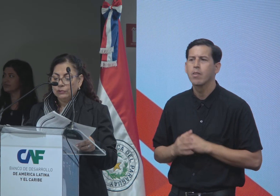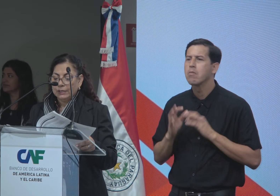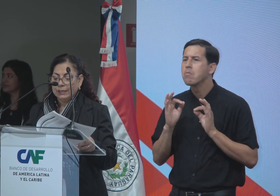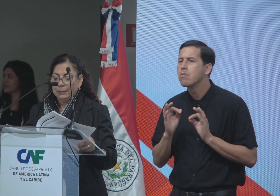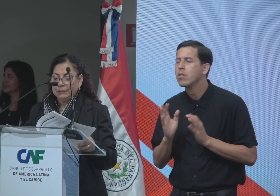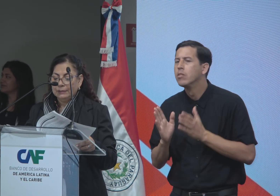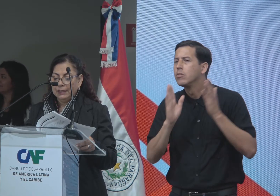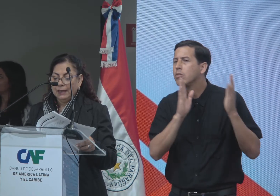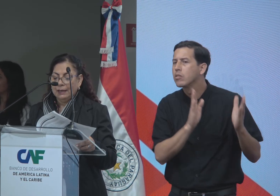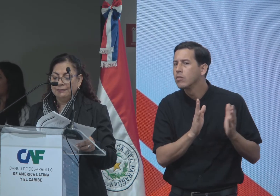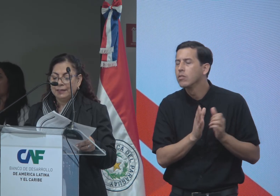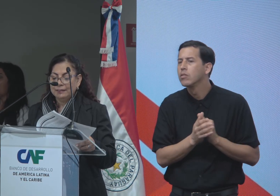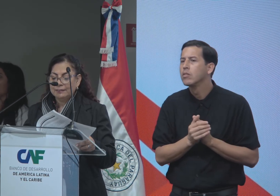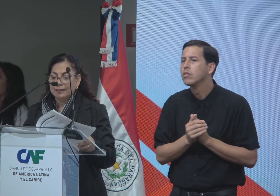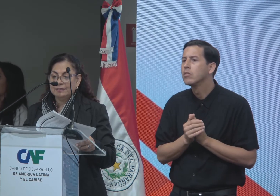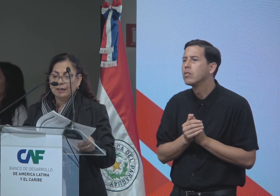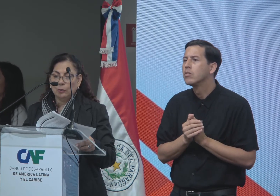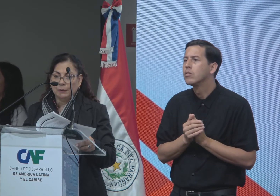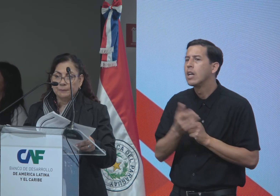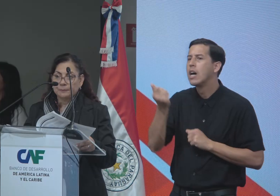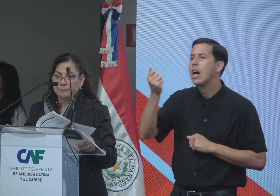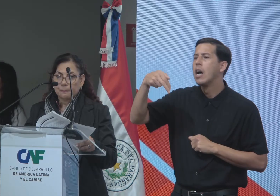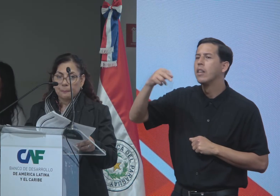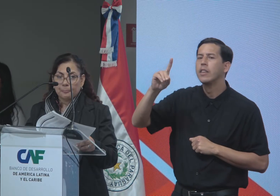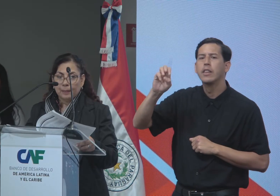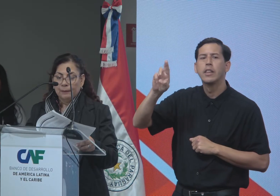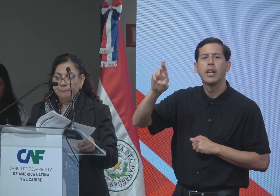Convocamos seguidamente a Andrés Echagüe.